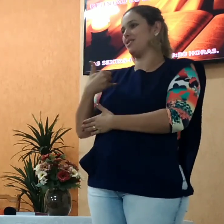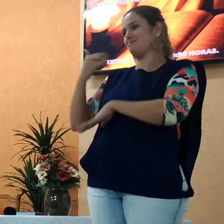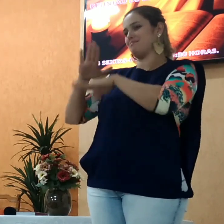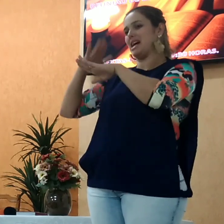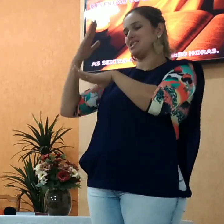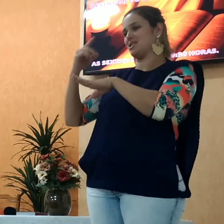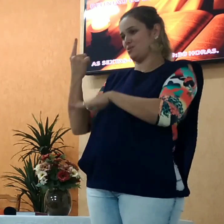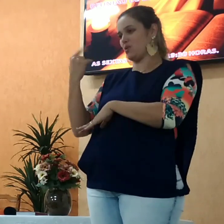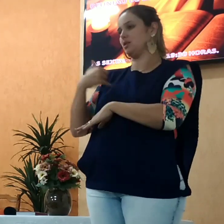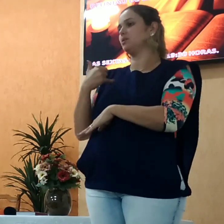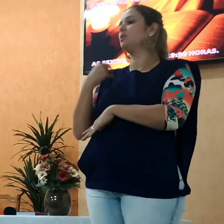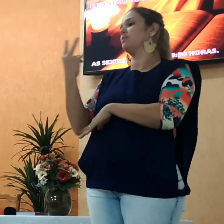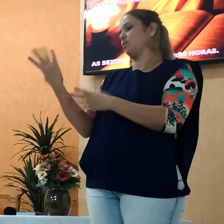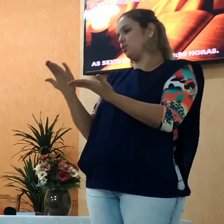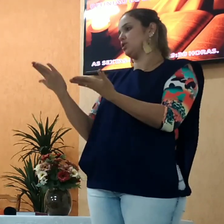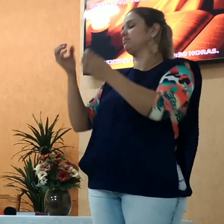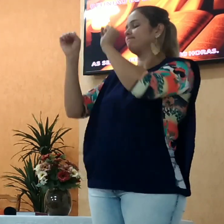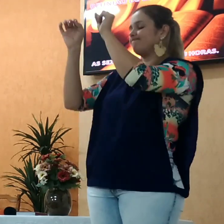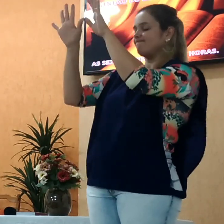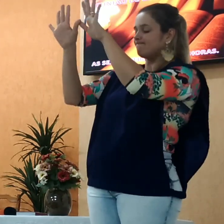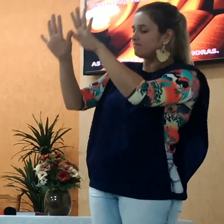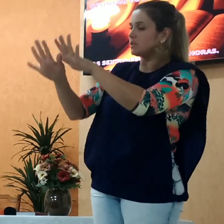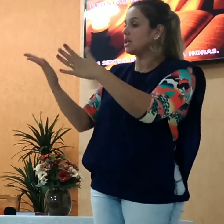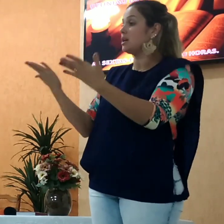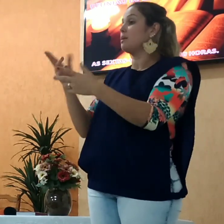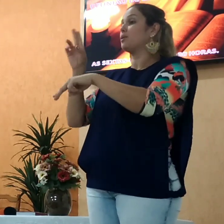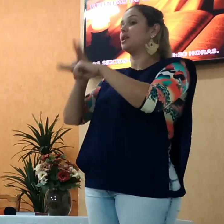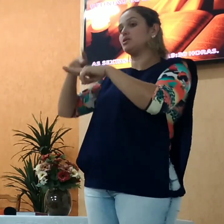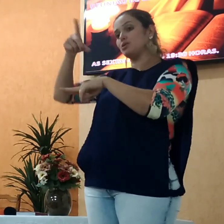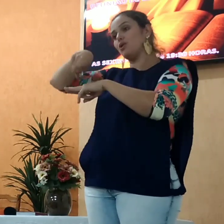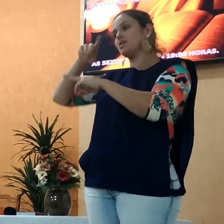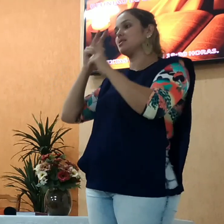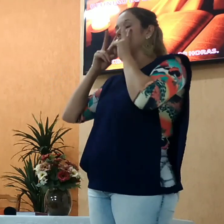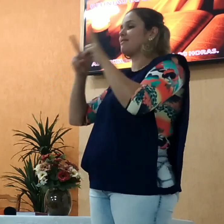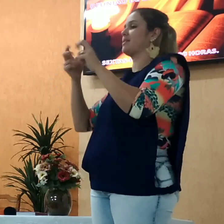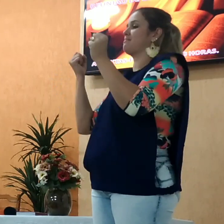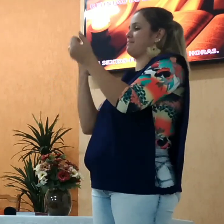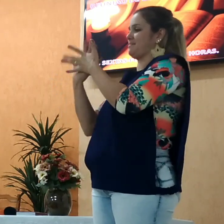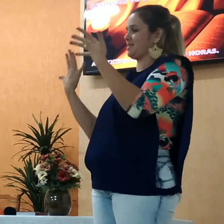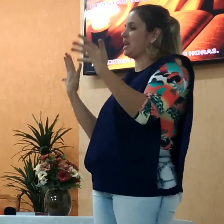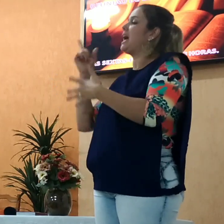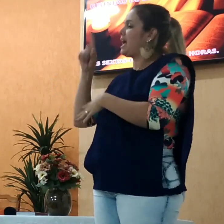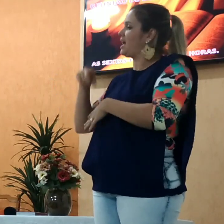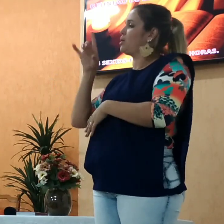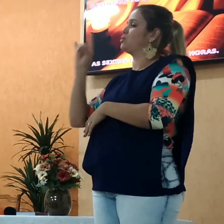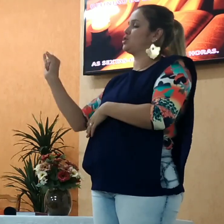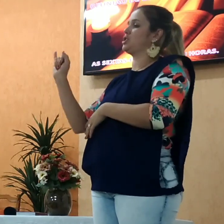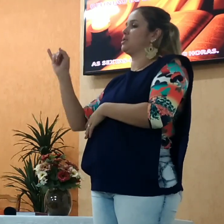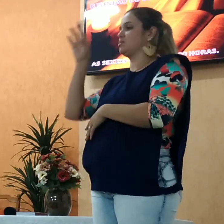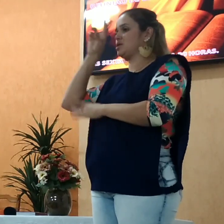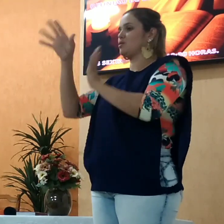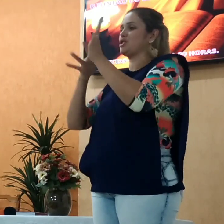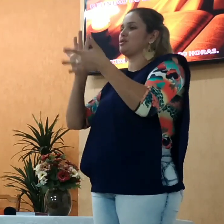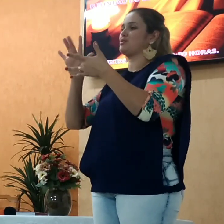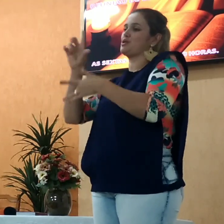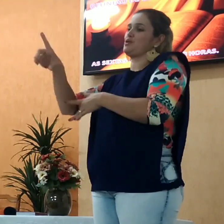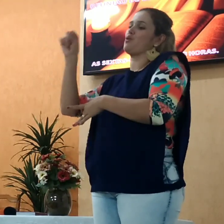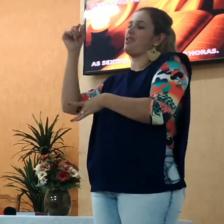é coisa maravilhosa aos nossos olhos. E diz assim: este é o dia que o Senhor fez, alegremos-nos